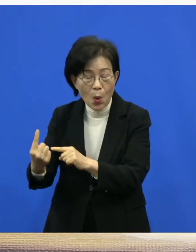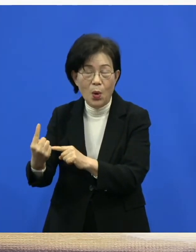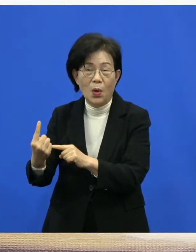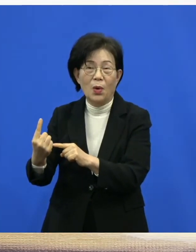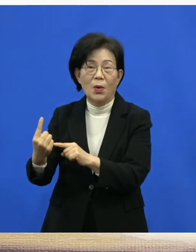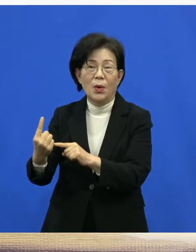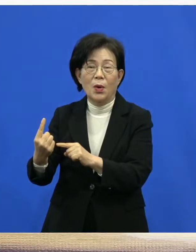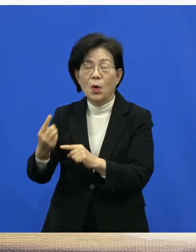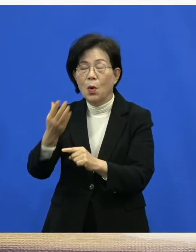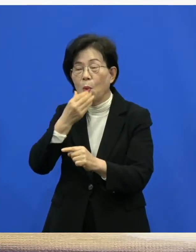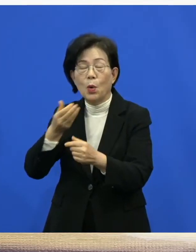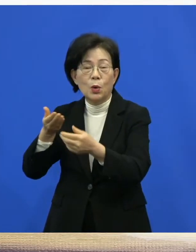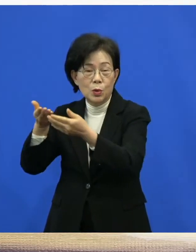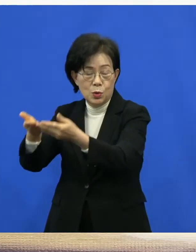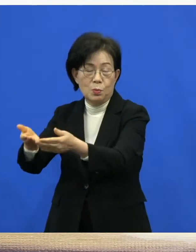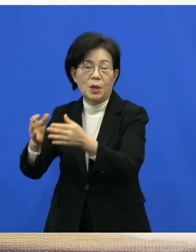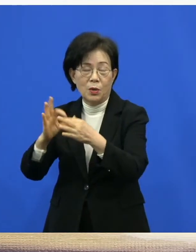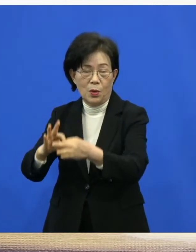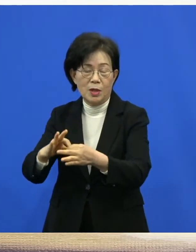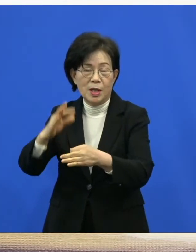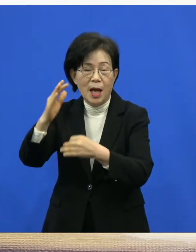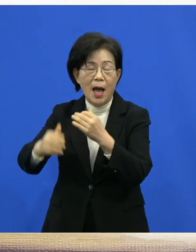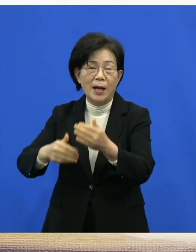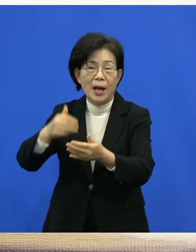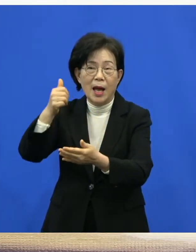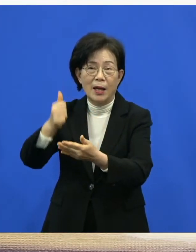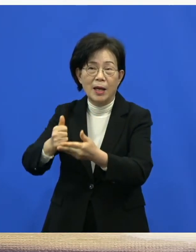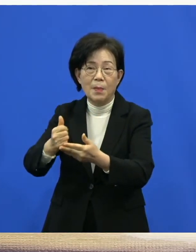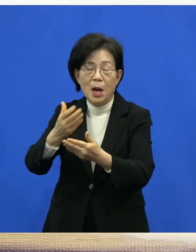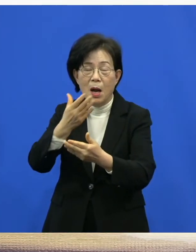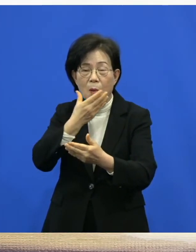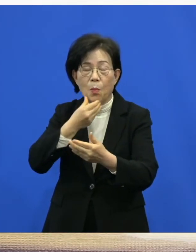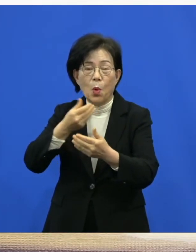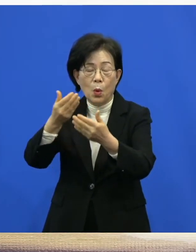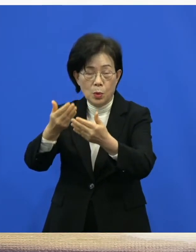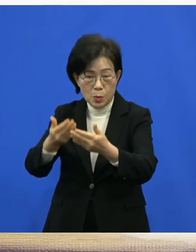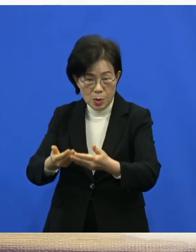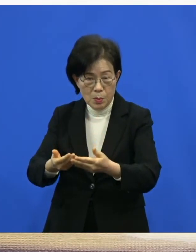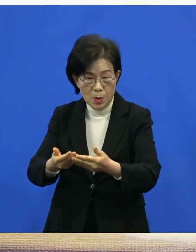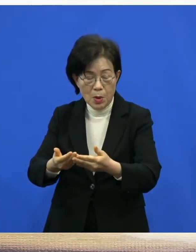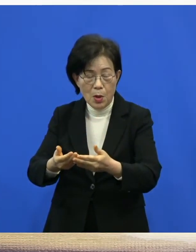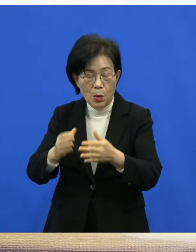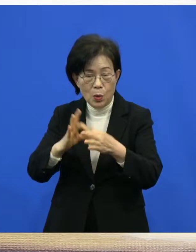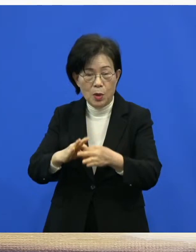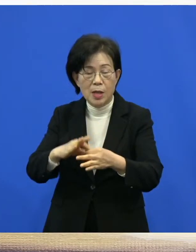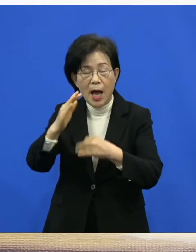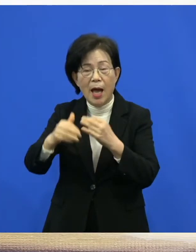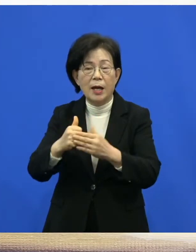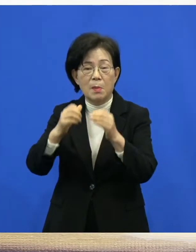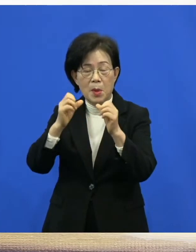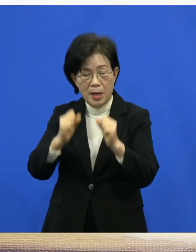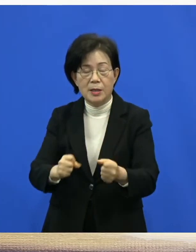보디발까지에게도 복을 주심으로 하나님은 그 복 주심으로 당신의 존재를 알리고 계시는 거예요.